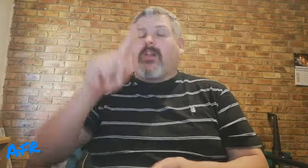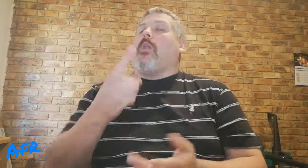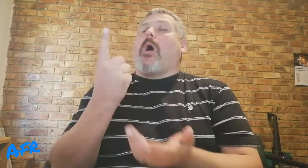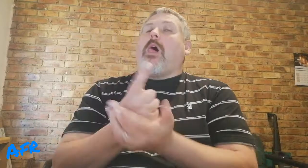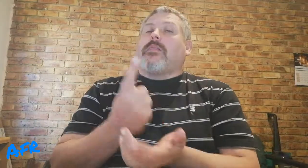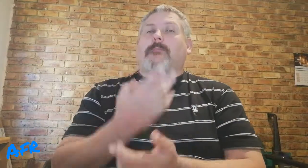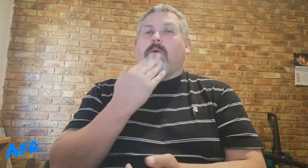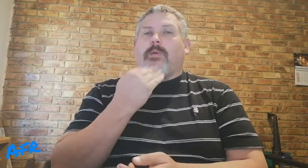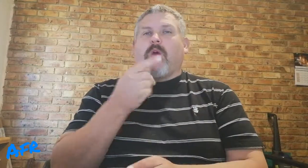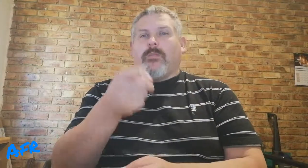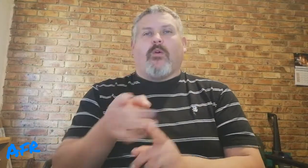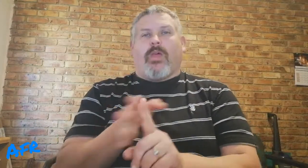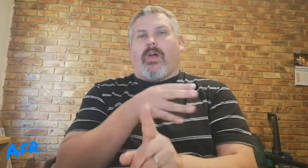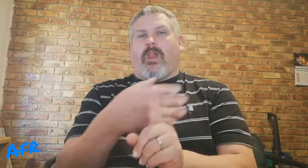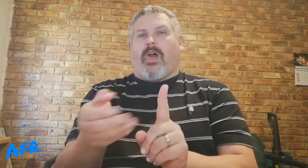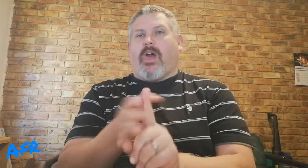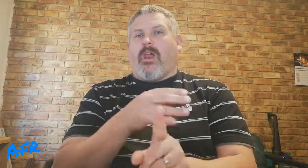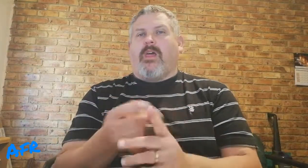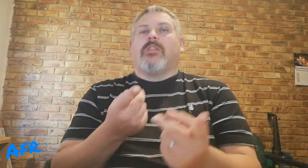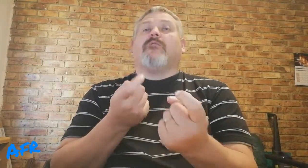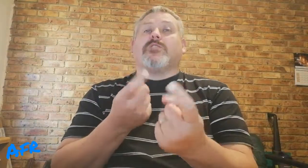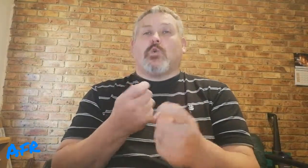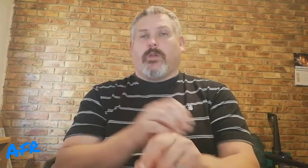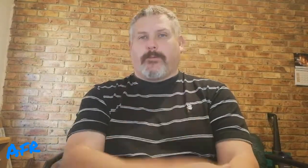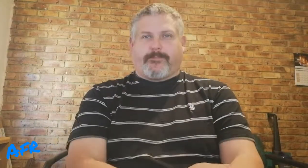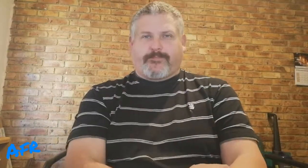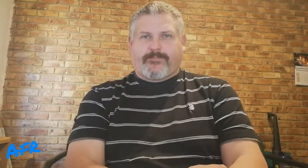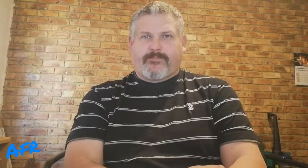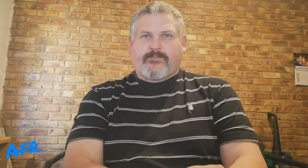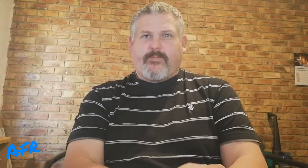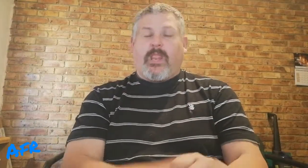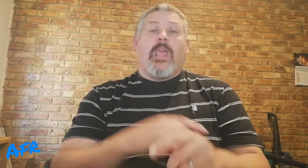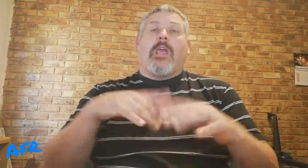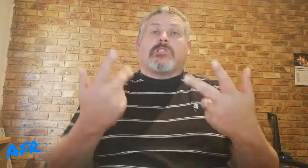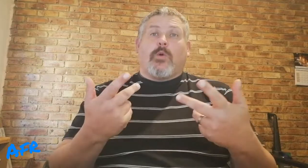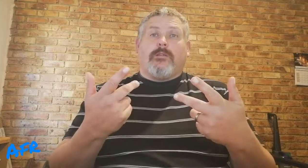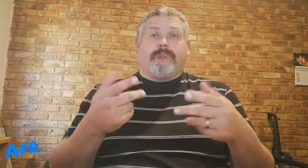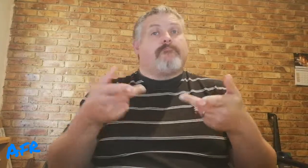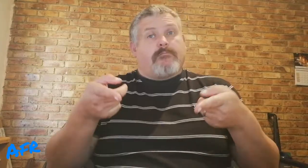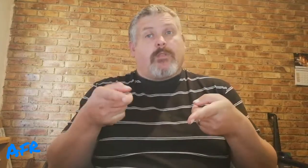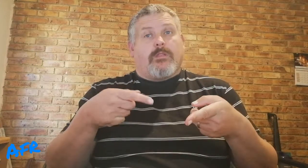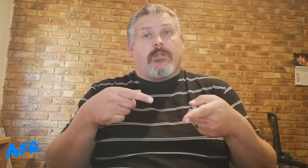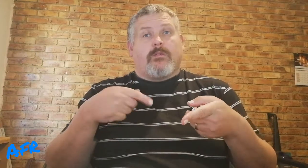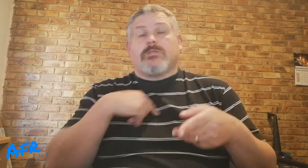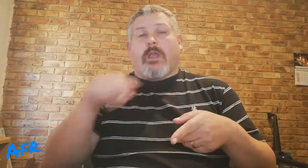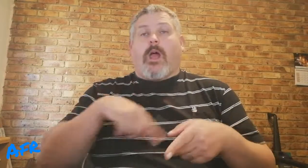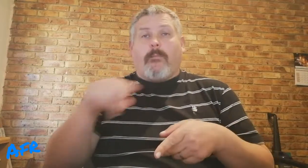gaan nog altyd probeer om jou te versoek. So, ons